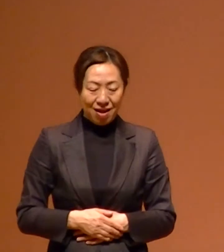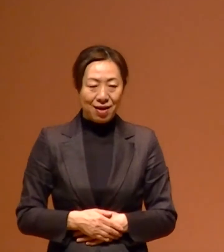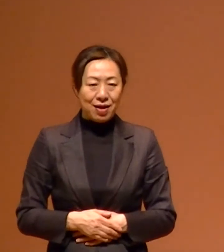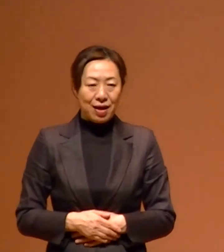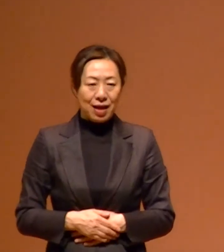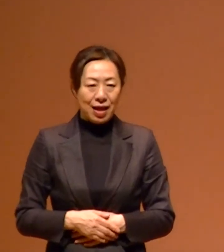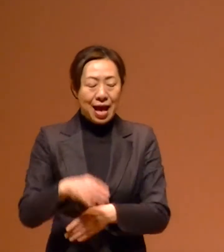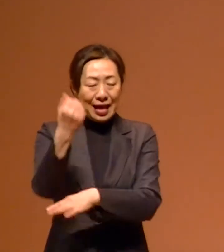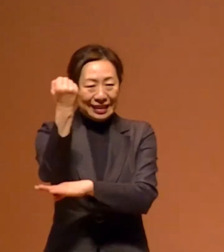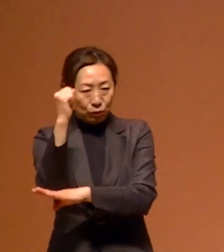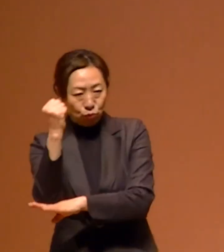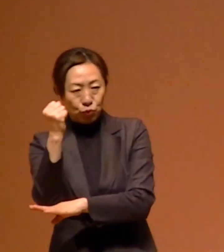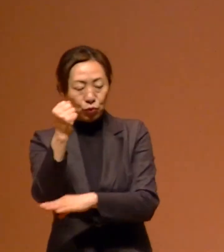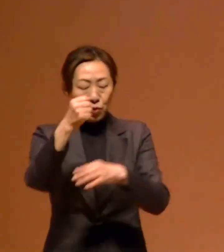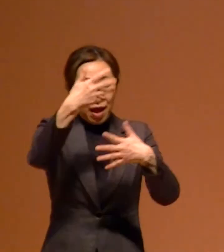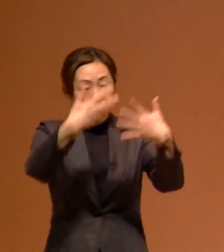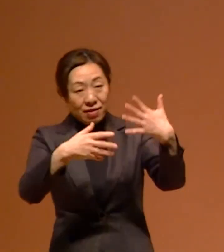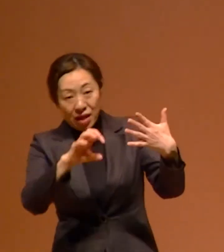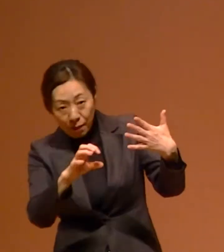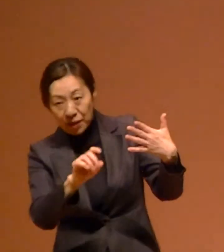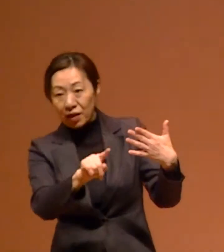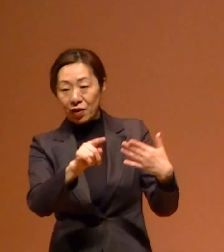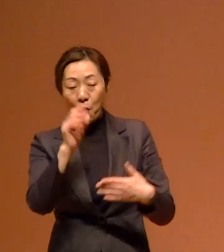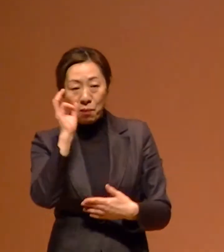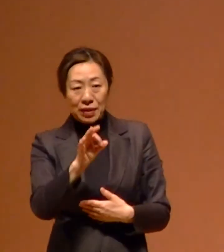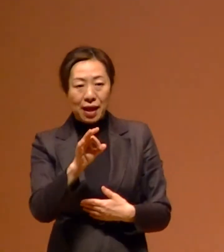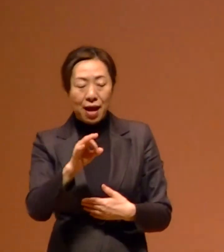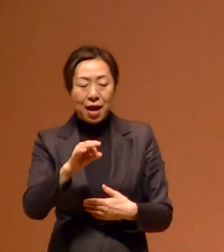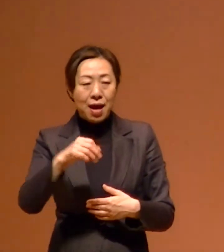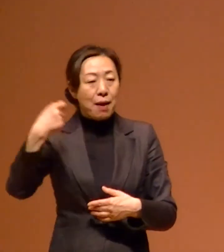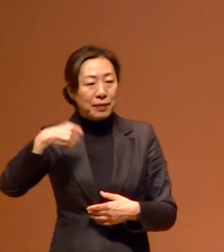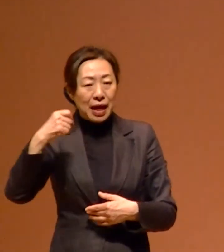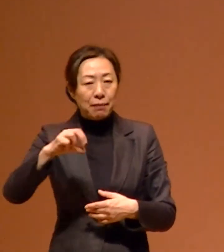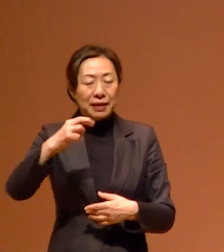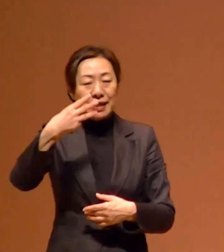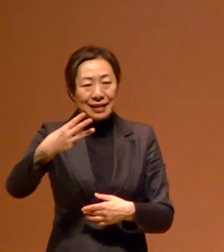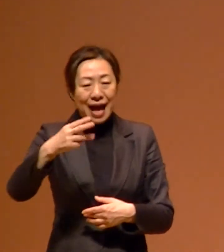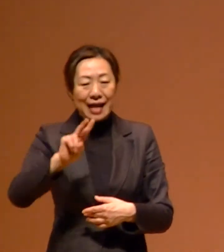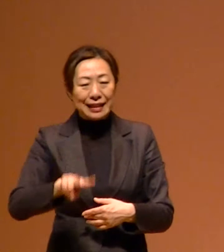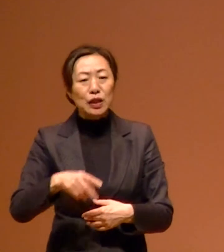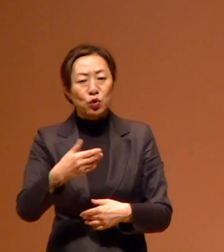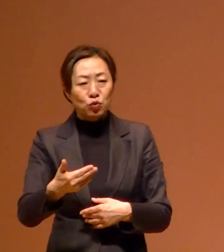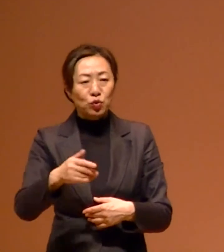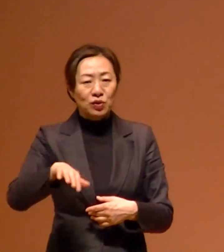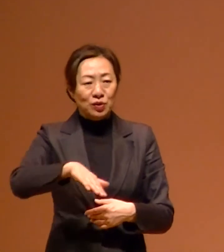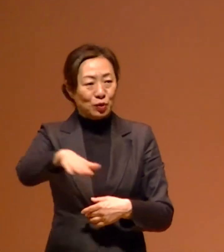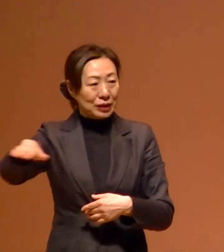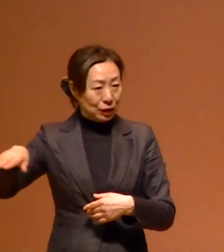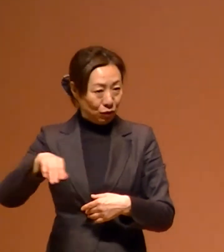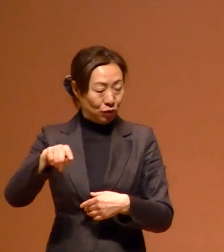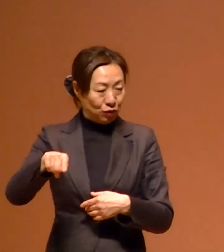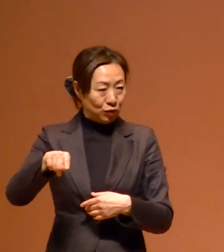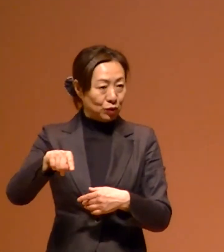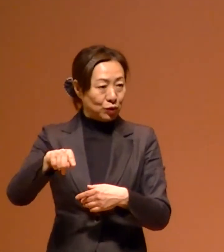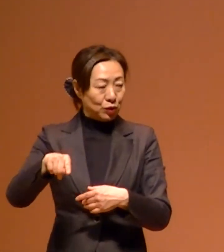新聞とかテレビの報道では南三陸町っていうとね、大体志津川の方の報道が多いんです。うたつの報道が